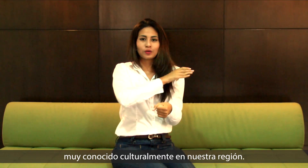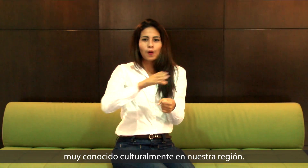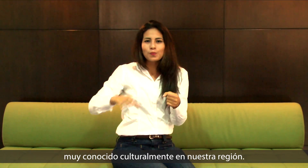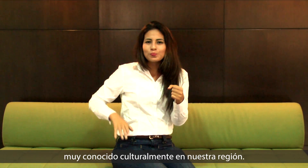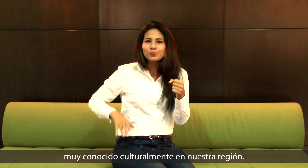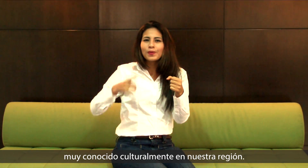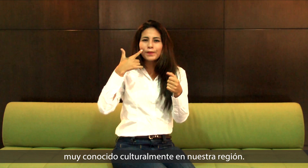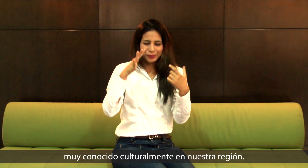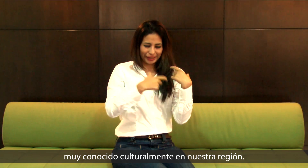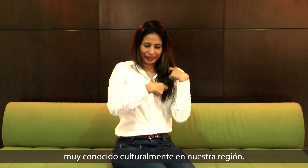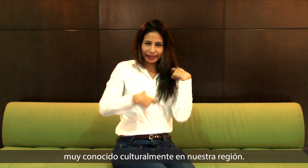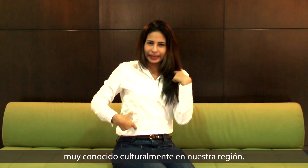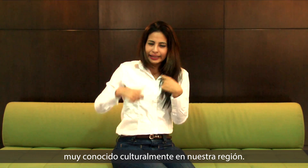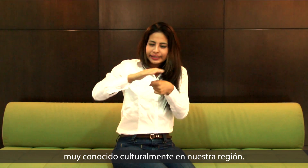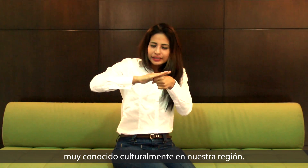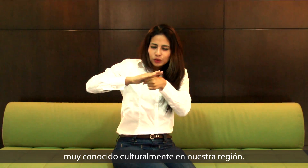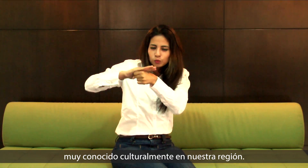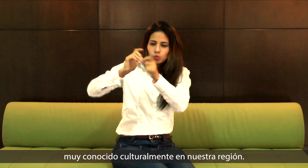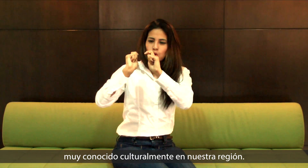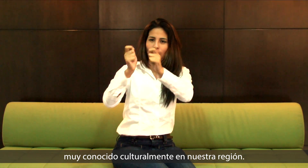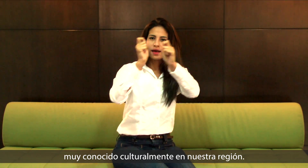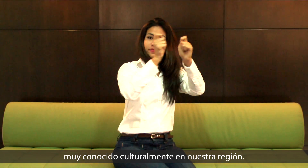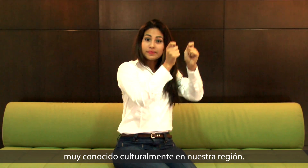muy conocido culturalmente en nuestra región.